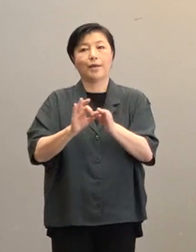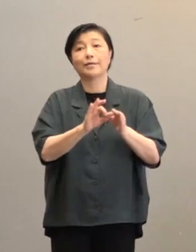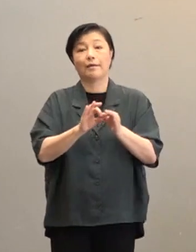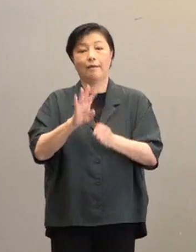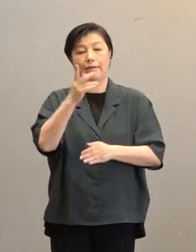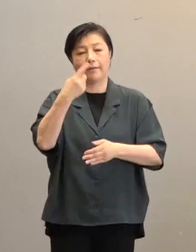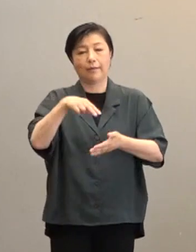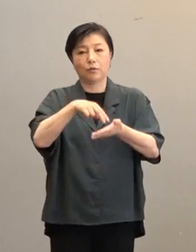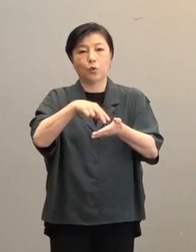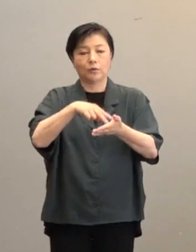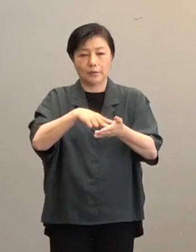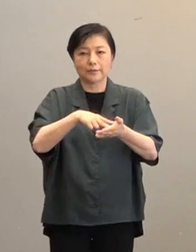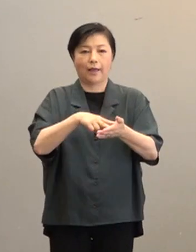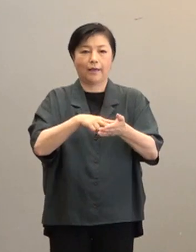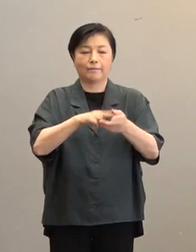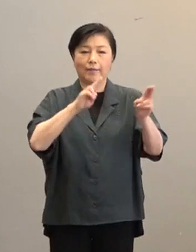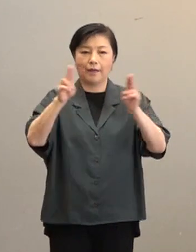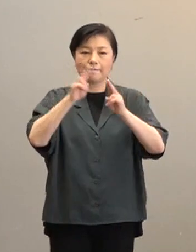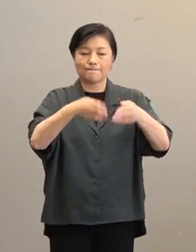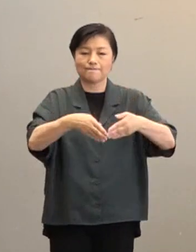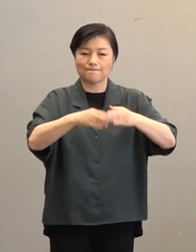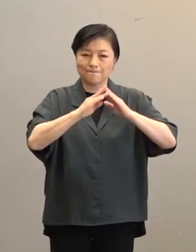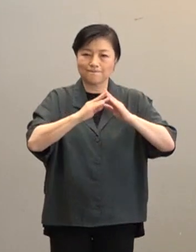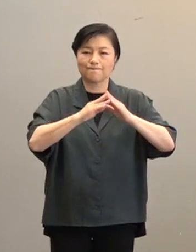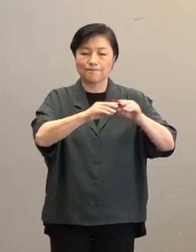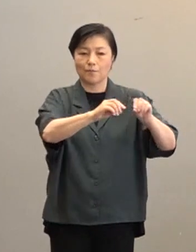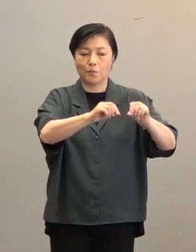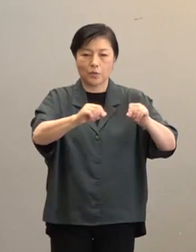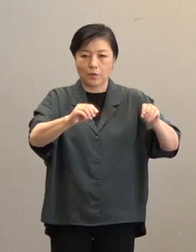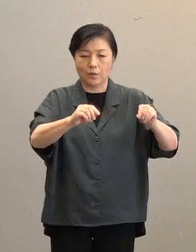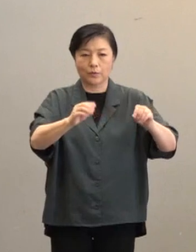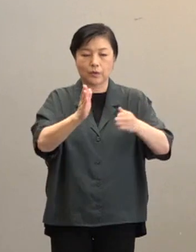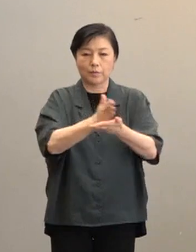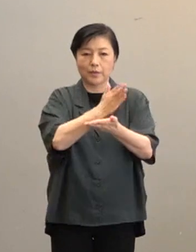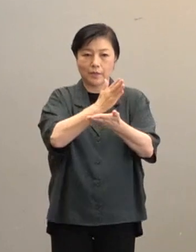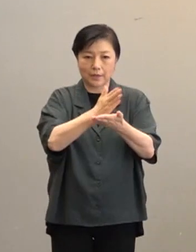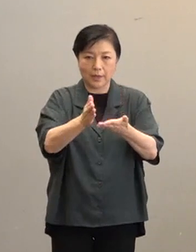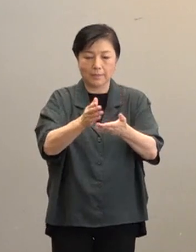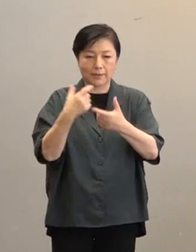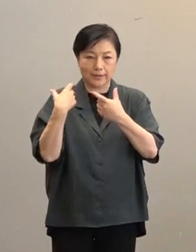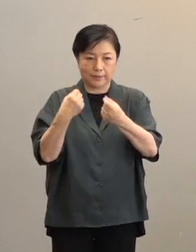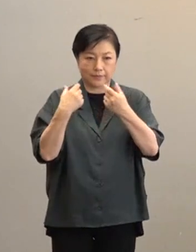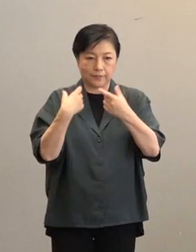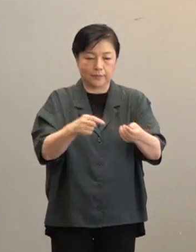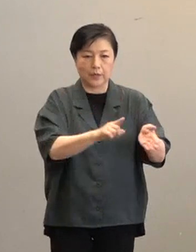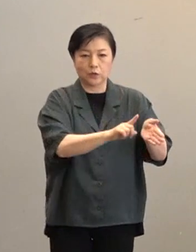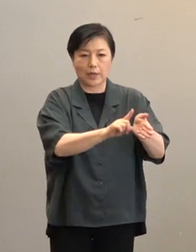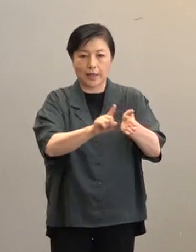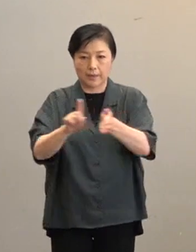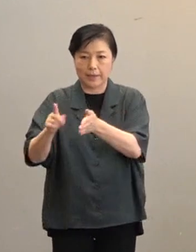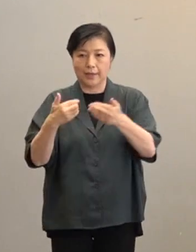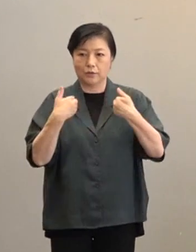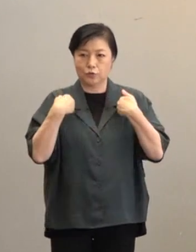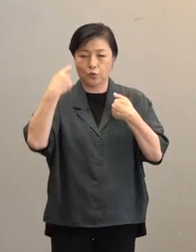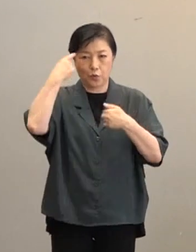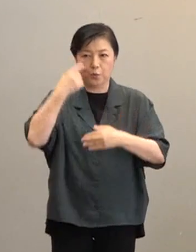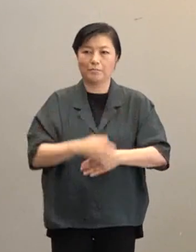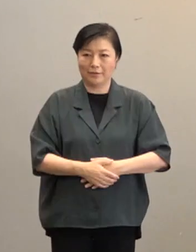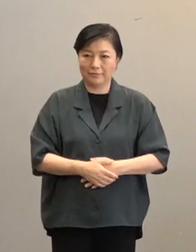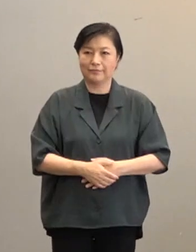用地の可能性をしっかりと見極めて、着実に整備をしていく必要があるだろうと、そういうふうに思っています